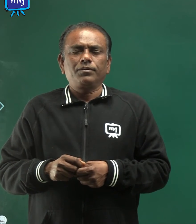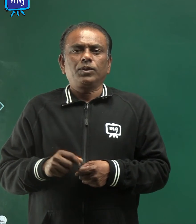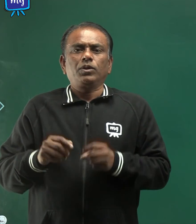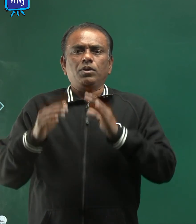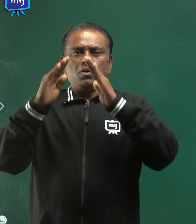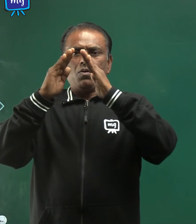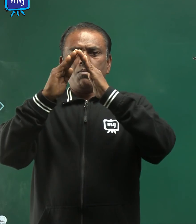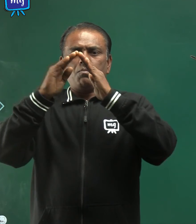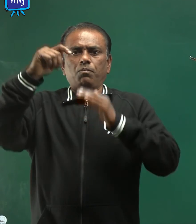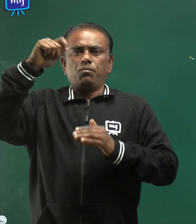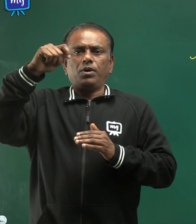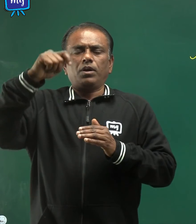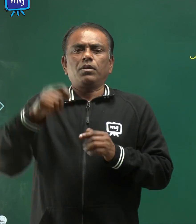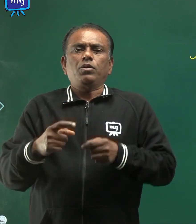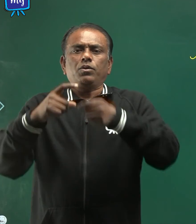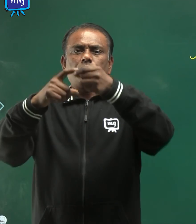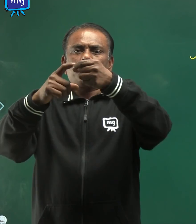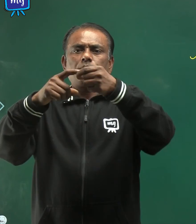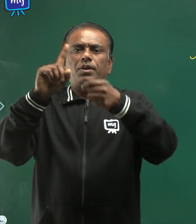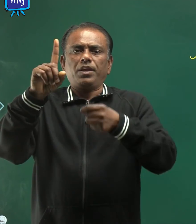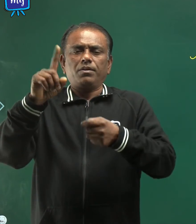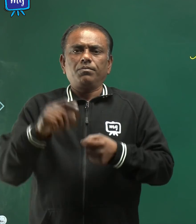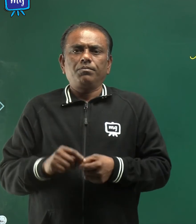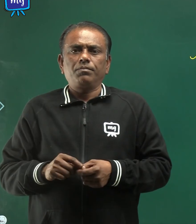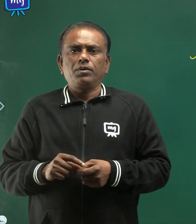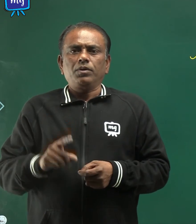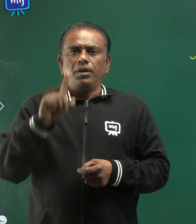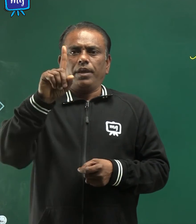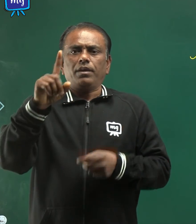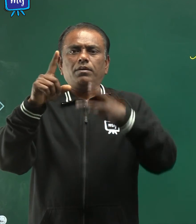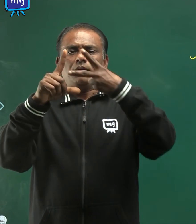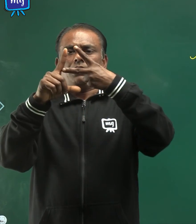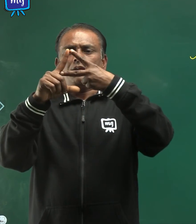होमवर्क। प्रश्न 1, एक त्रिभुज